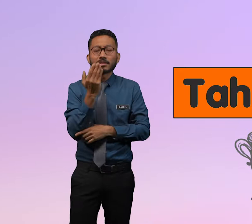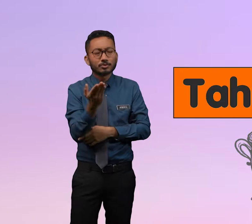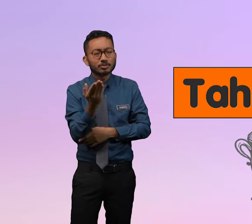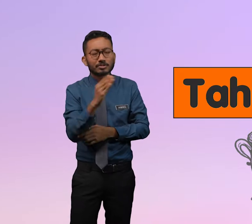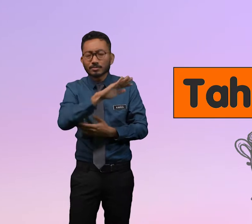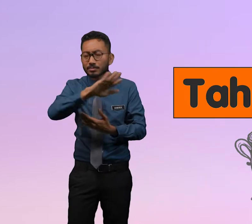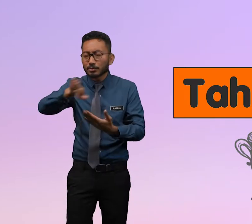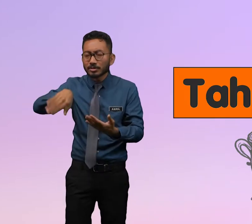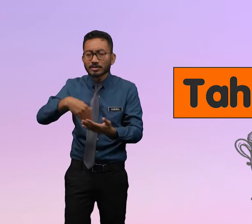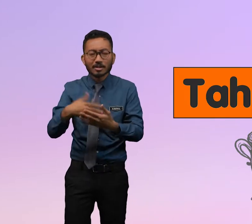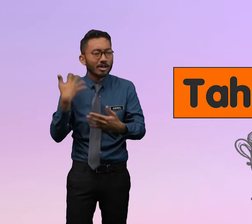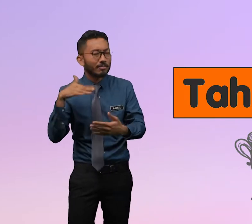Kamu tengok hebat.